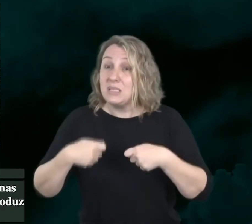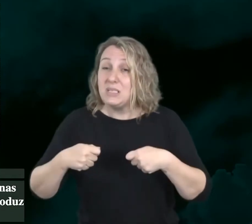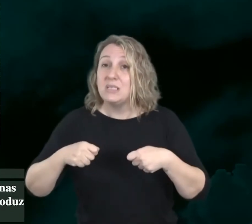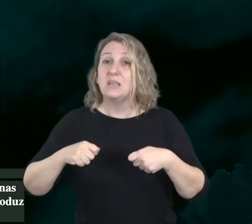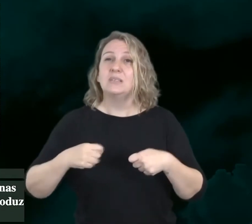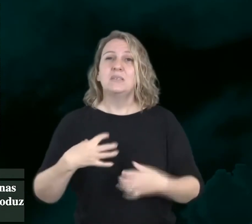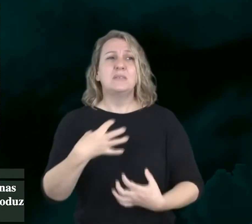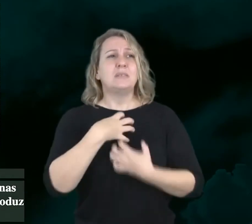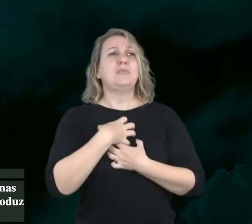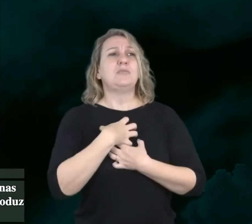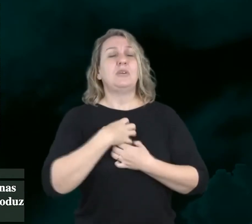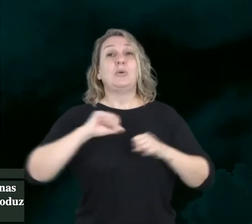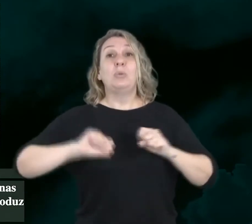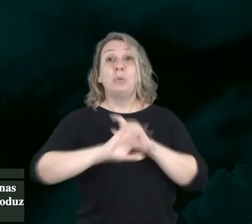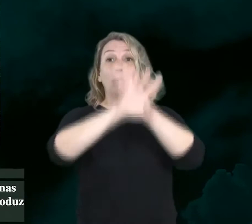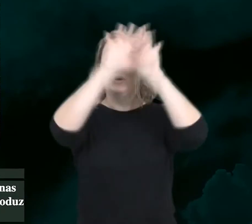esperança,